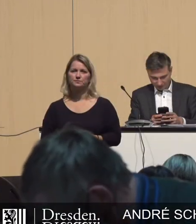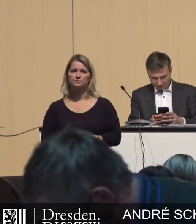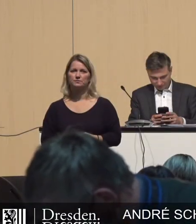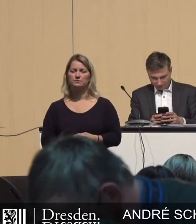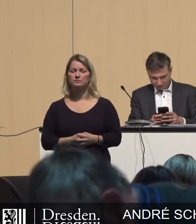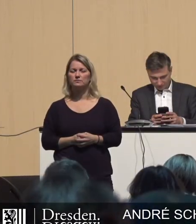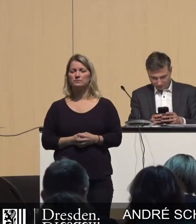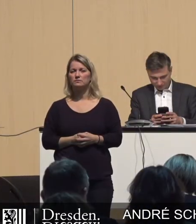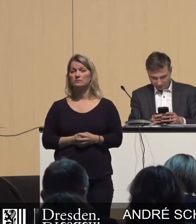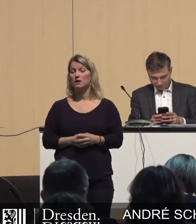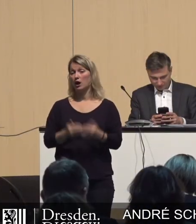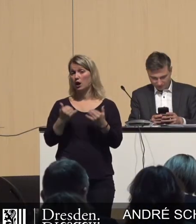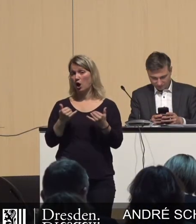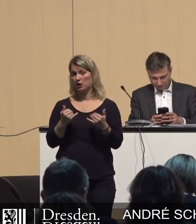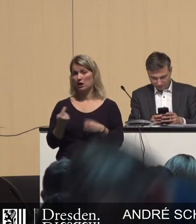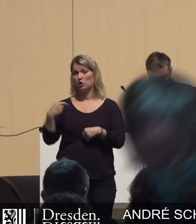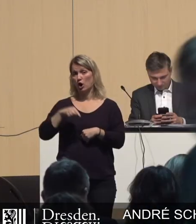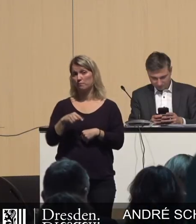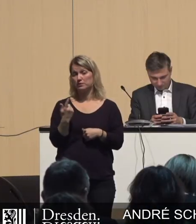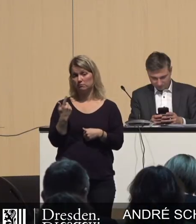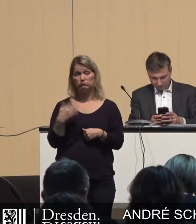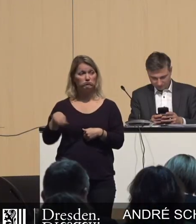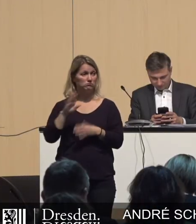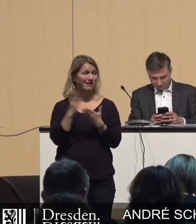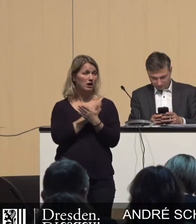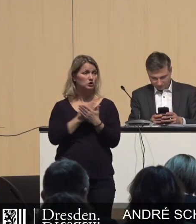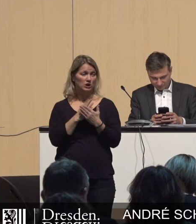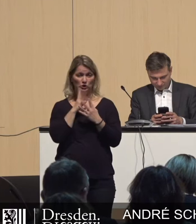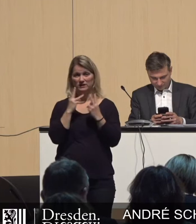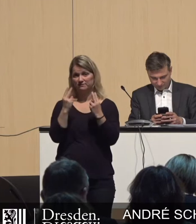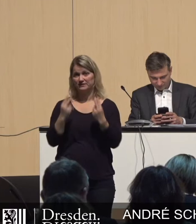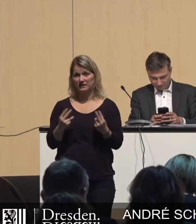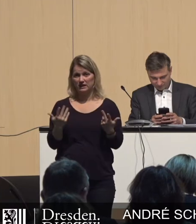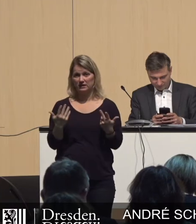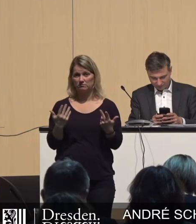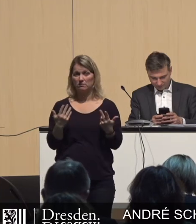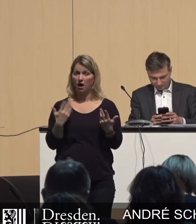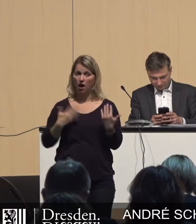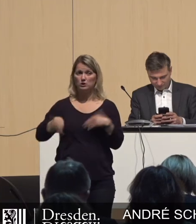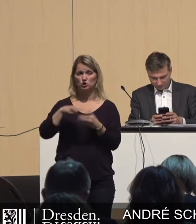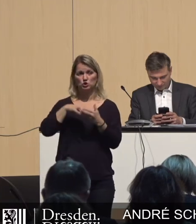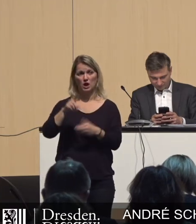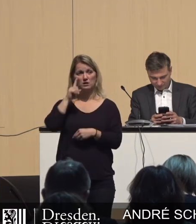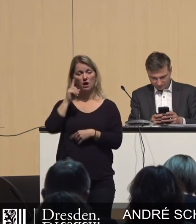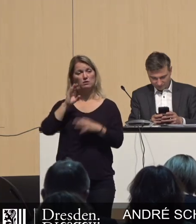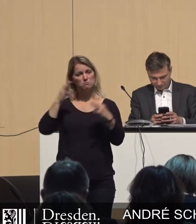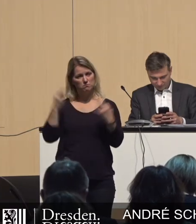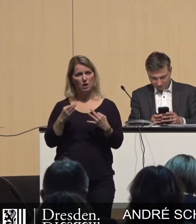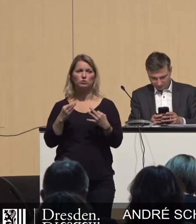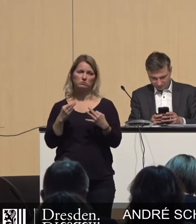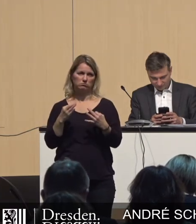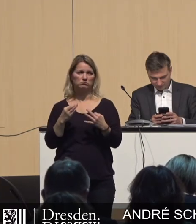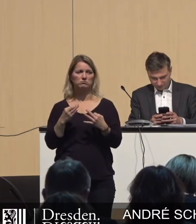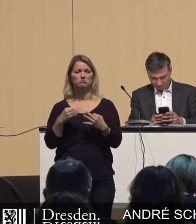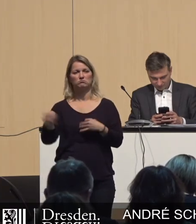heute einen sehr wichtigen Schritt gehen. Und es gilt, hier im Stadtrat die Zustimmung zur Fusion zu erteilen,